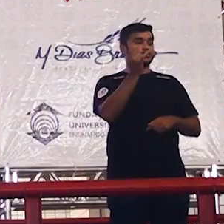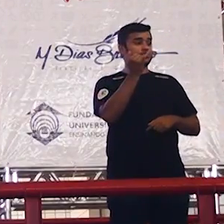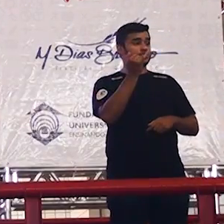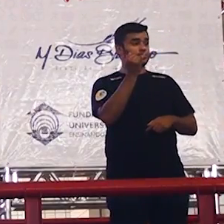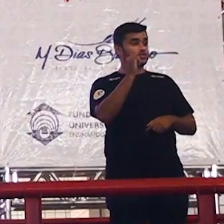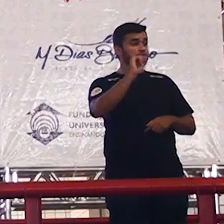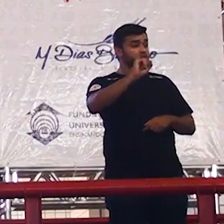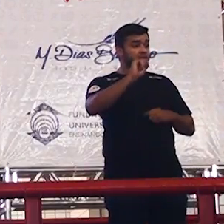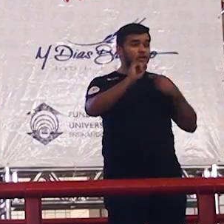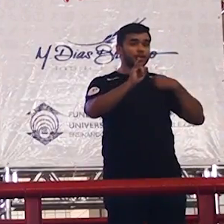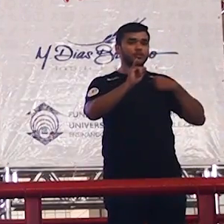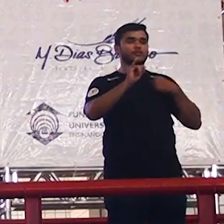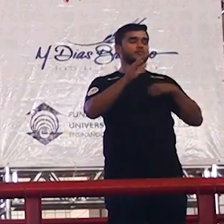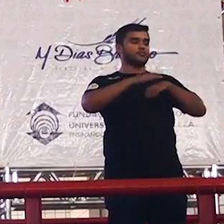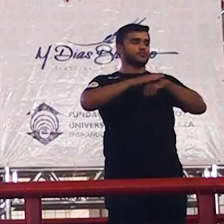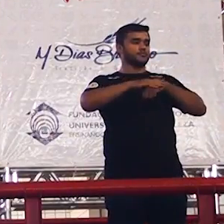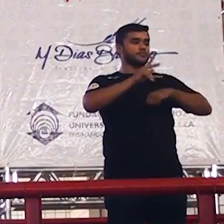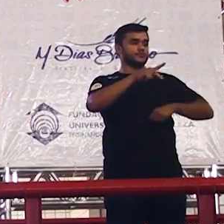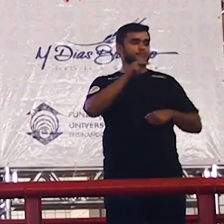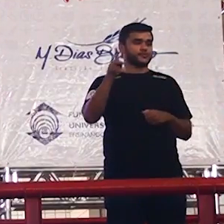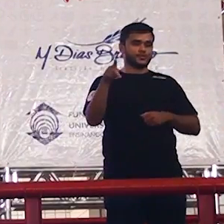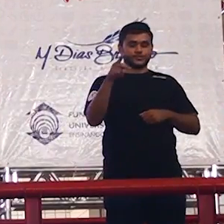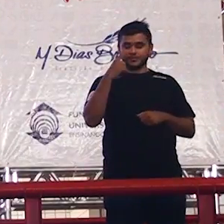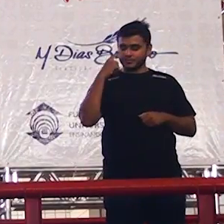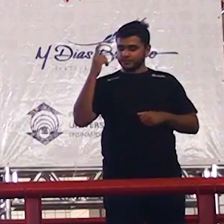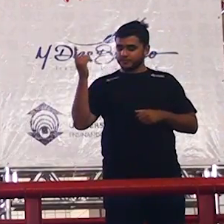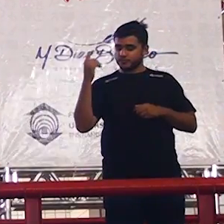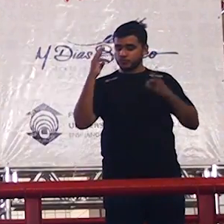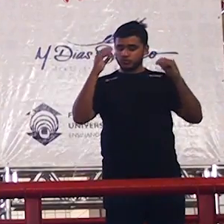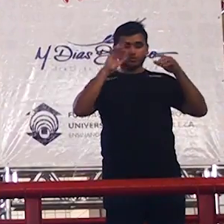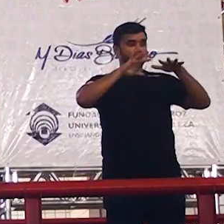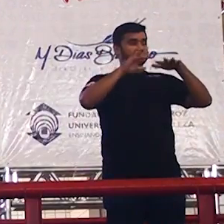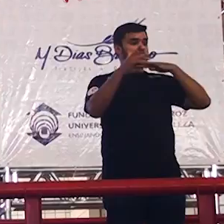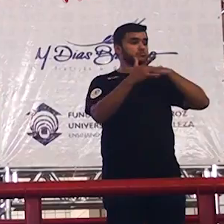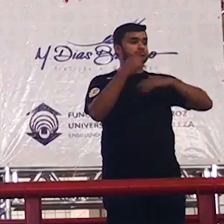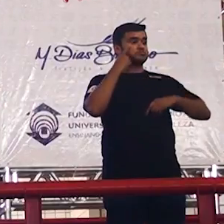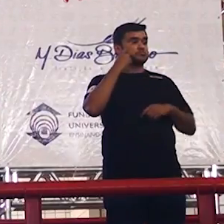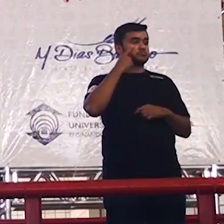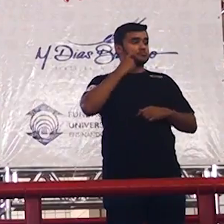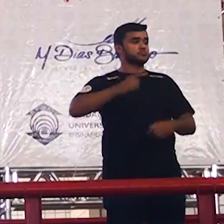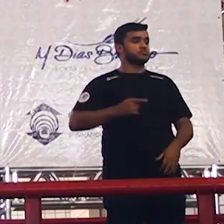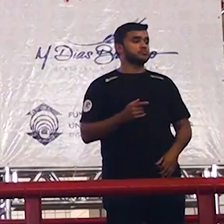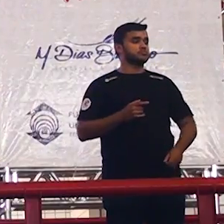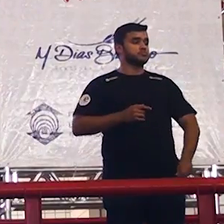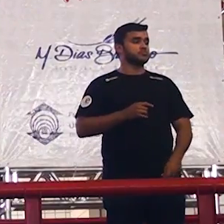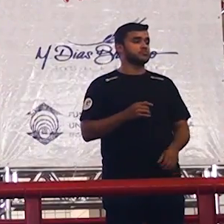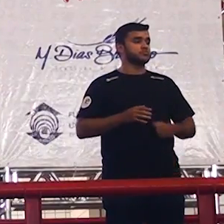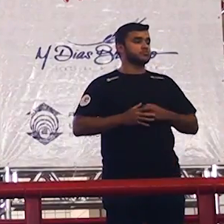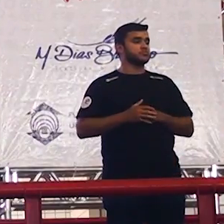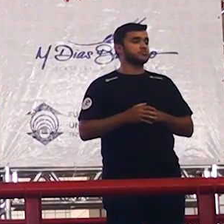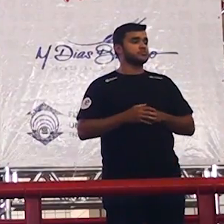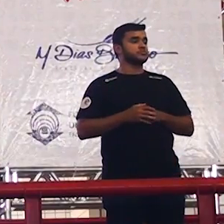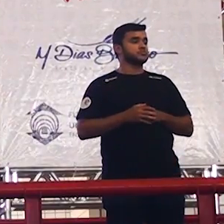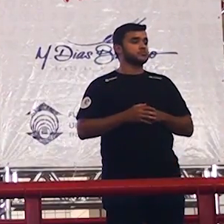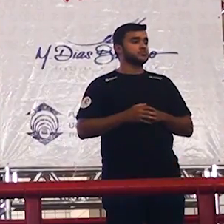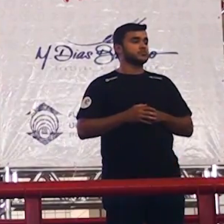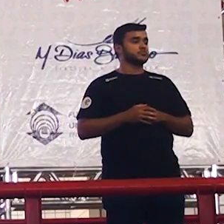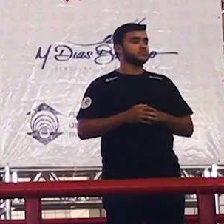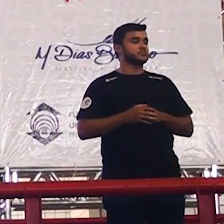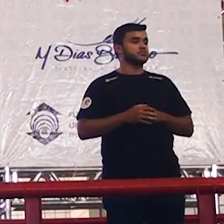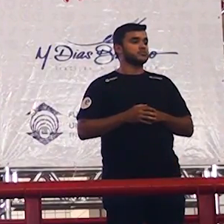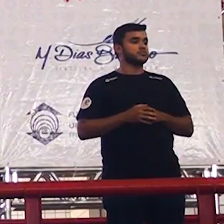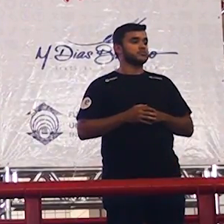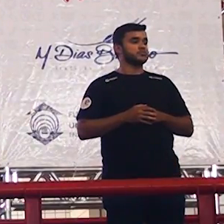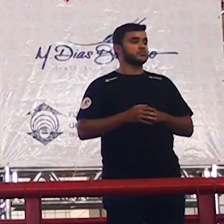bom? Está aqui as redes sociais, para quem quiser seguir, fazer alguma pergunta, e também o canal no YouTube também, onde